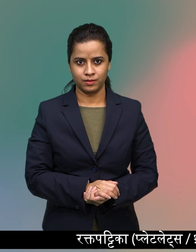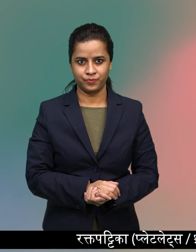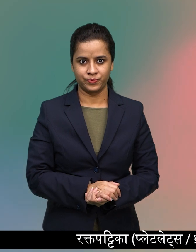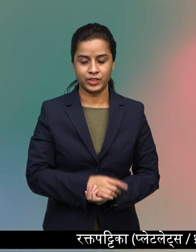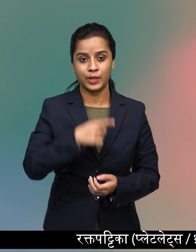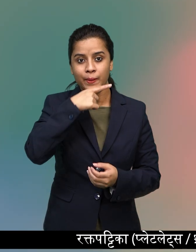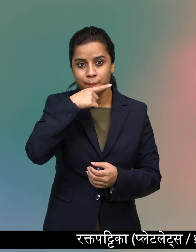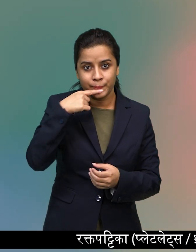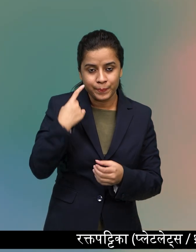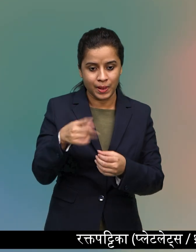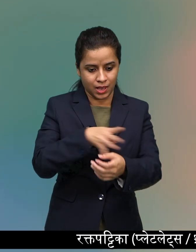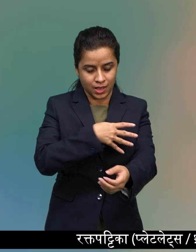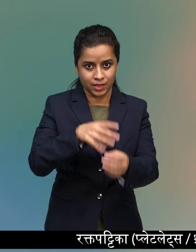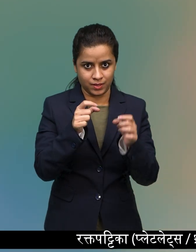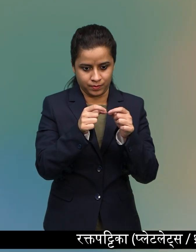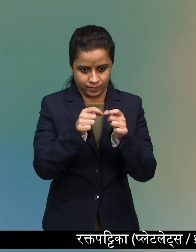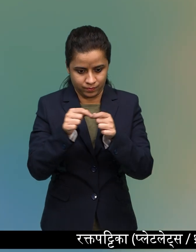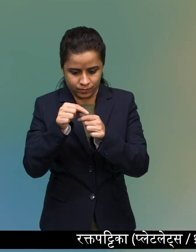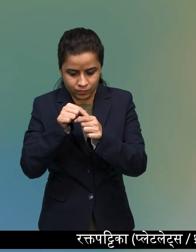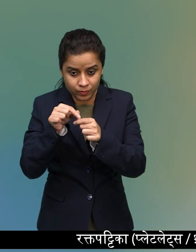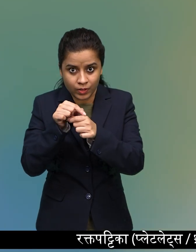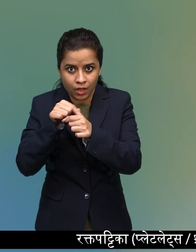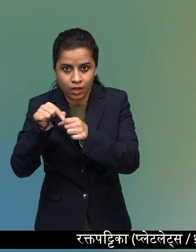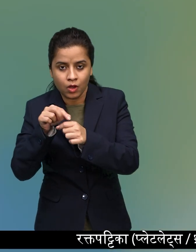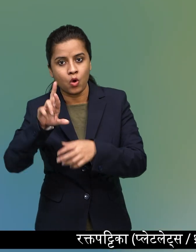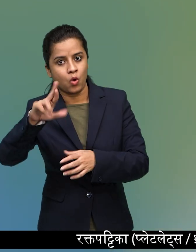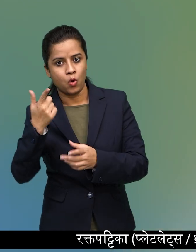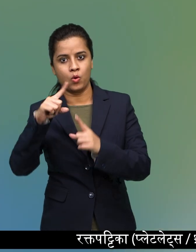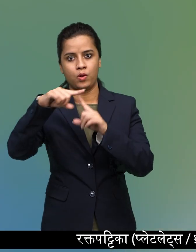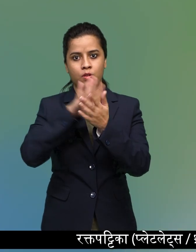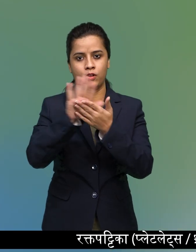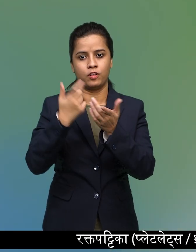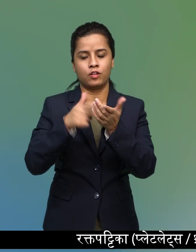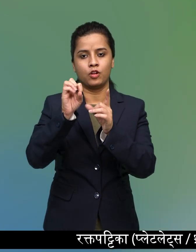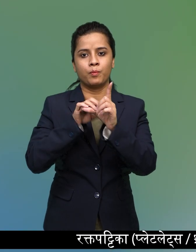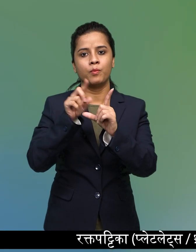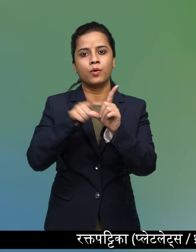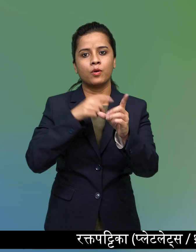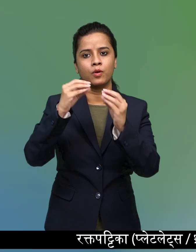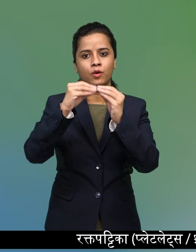रक्तपट्टिका प्लेटलेट्स थ्रोम्बोसाइट्स जखमेवर रक्त गोठवतात.